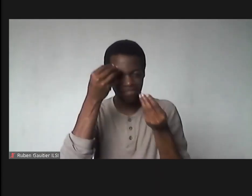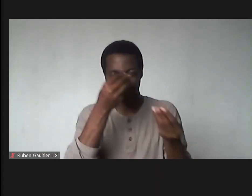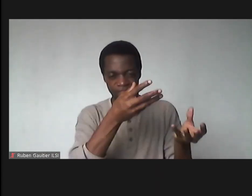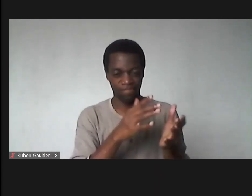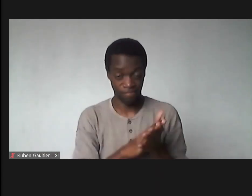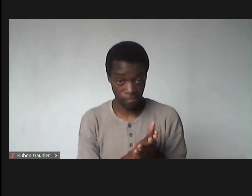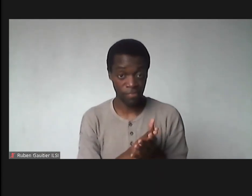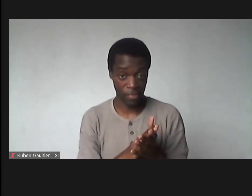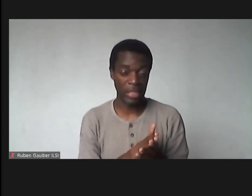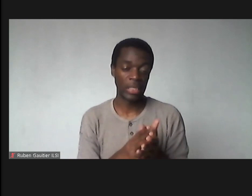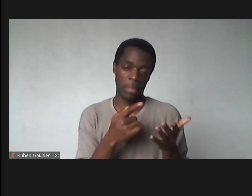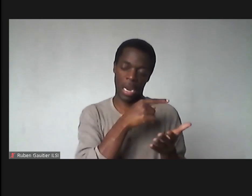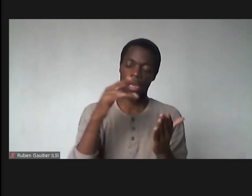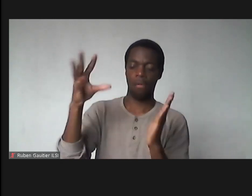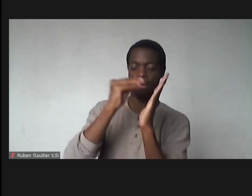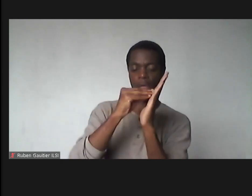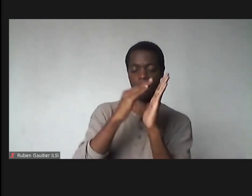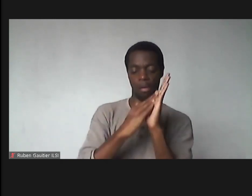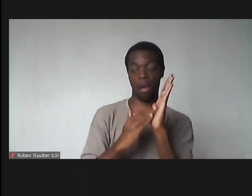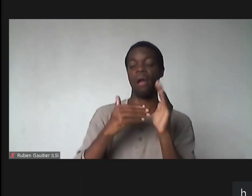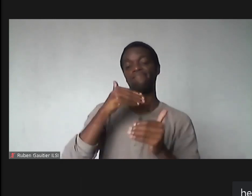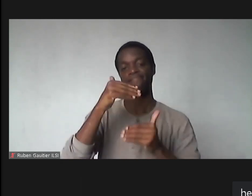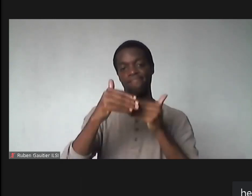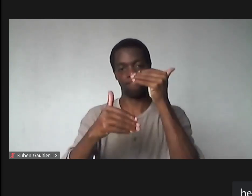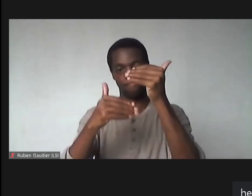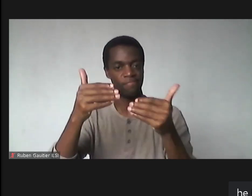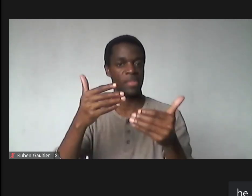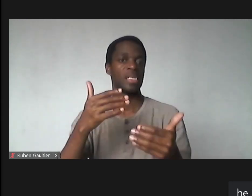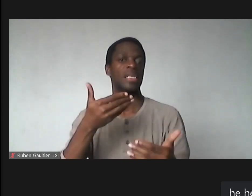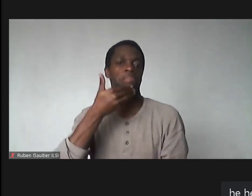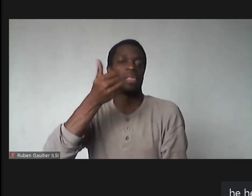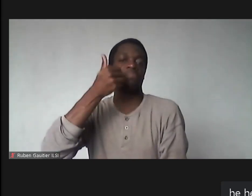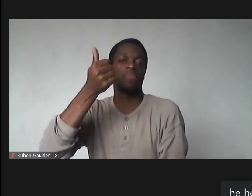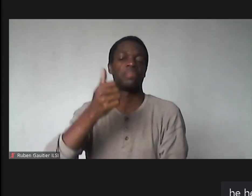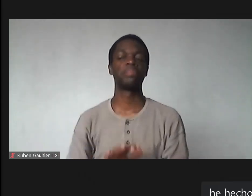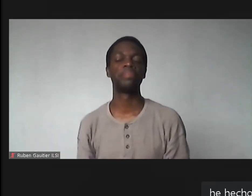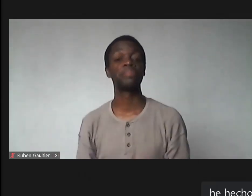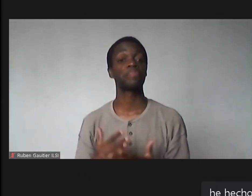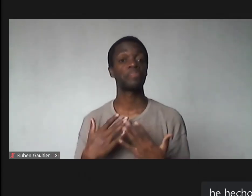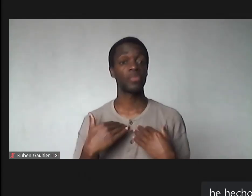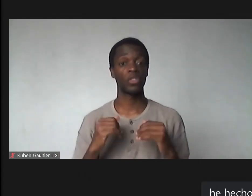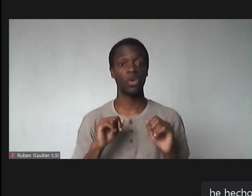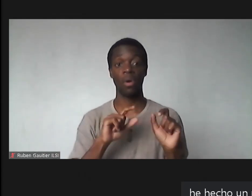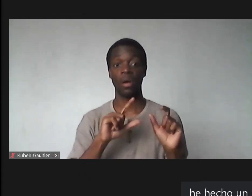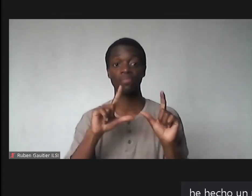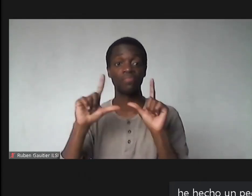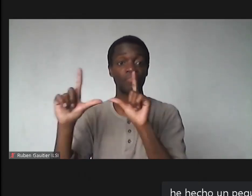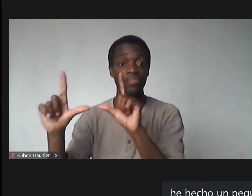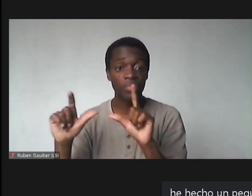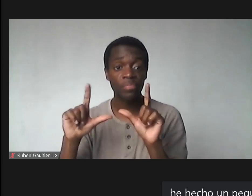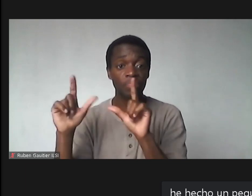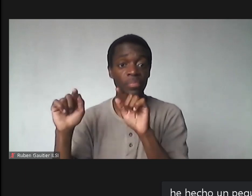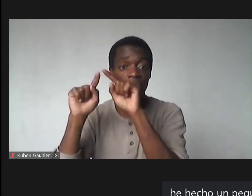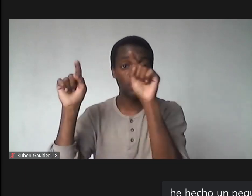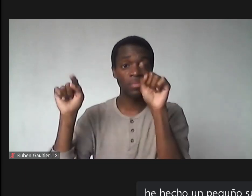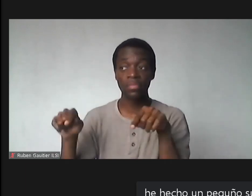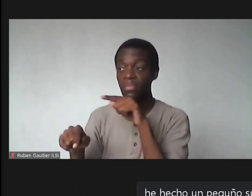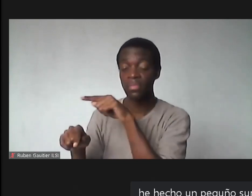datos. Yo he hecho un pequeño sumario para mi presentación. ¿Se puede poner el sumario?